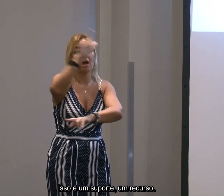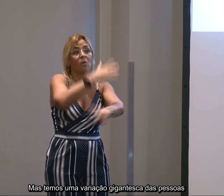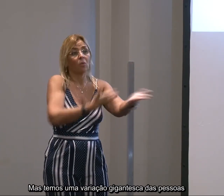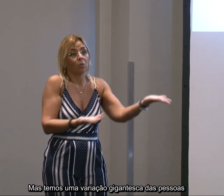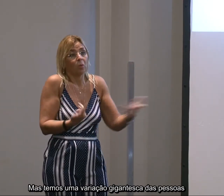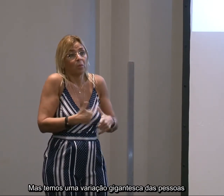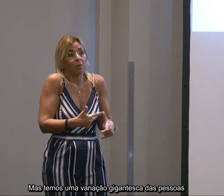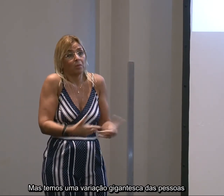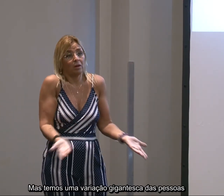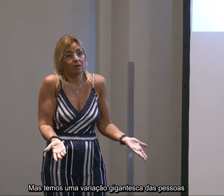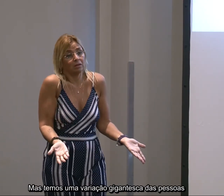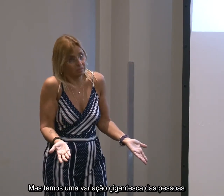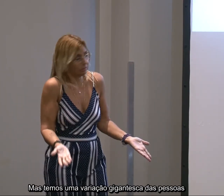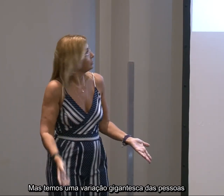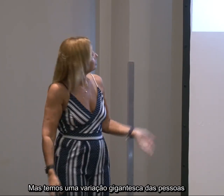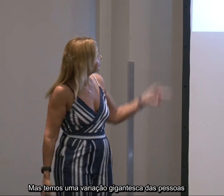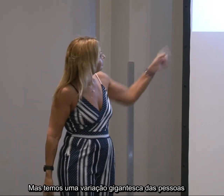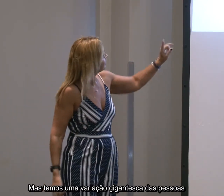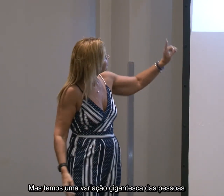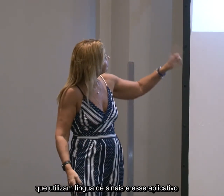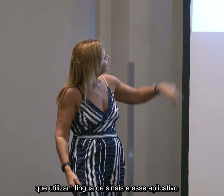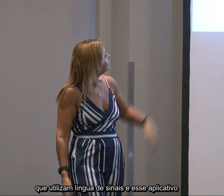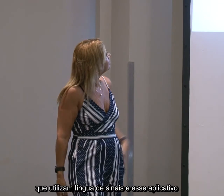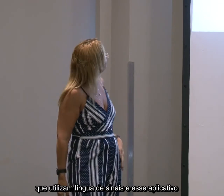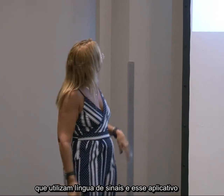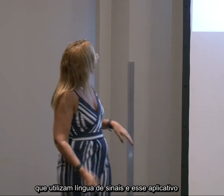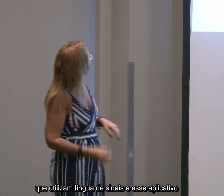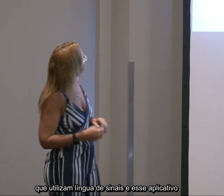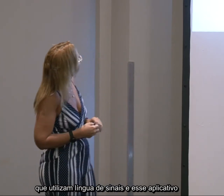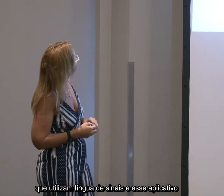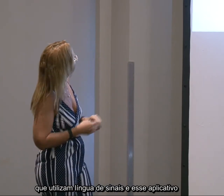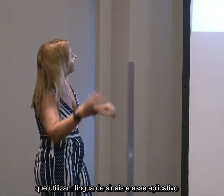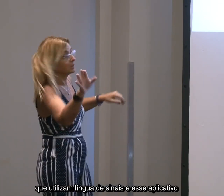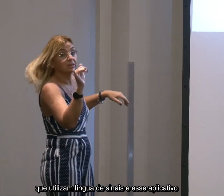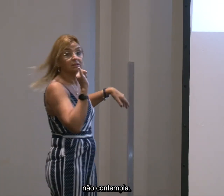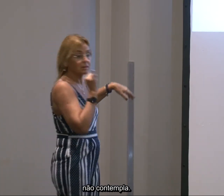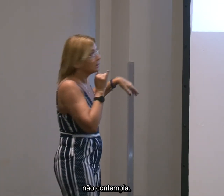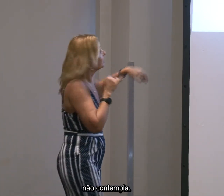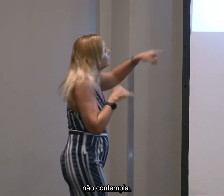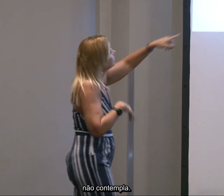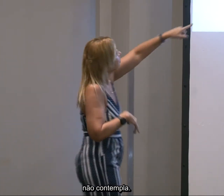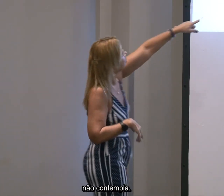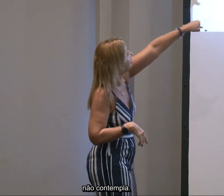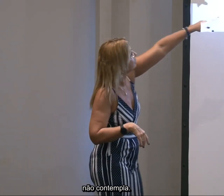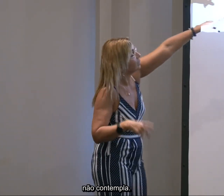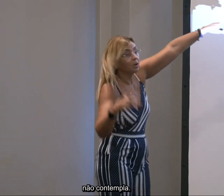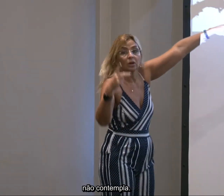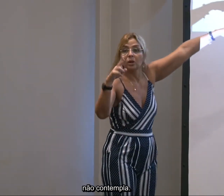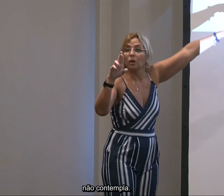mas a gente tem uma variação gigantesca das pessoas que utilizam língua de sinais e esse aplicativo não contempla.